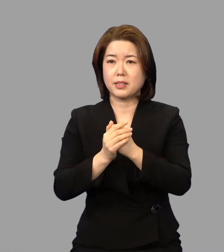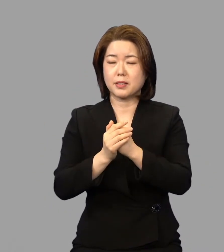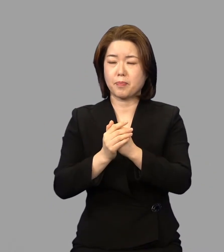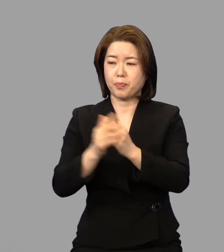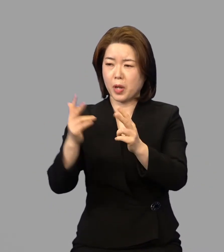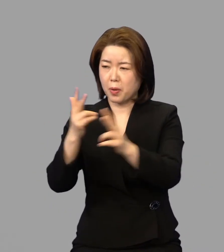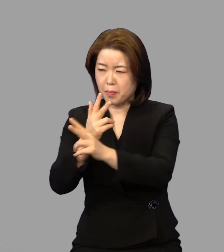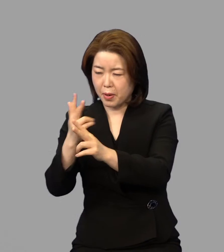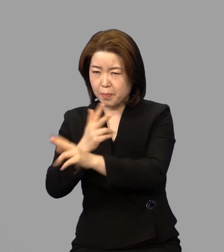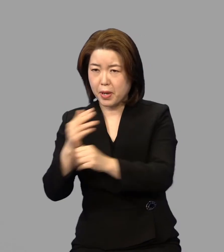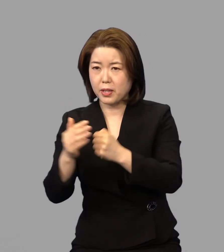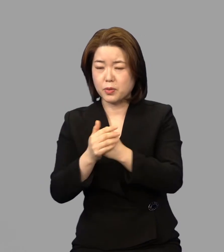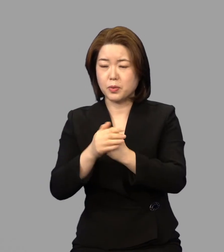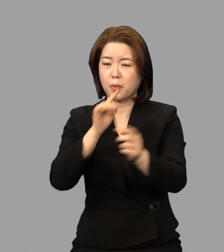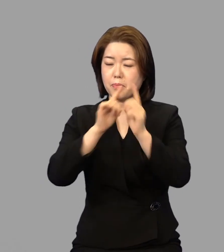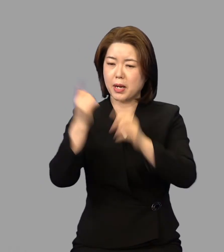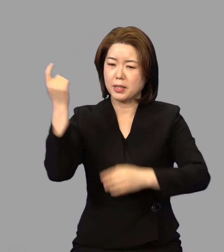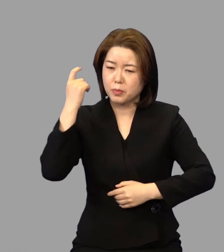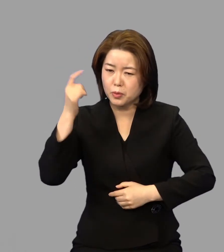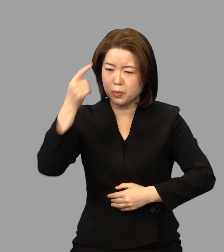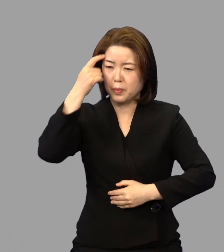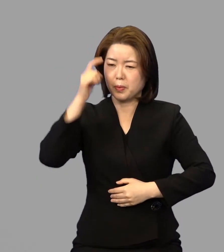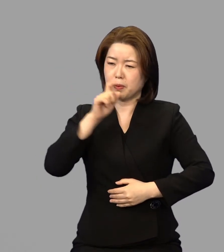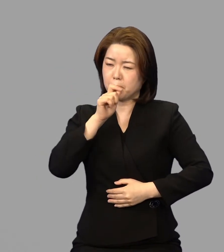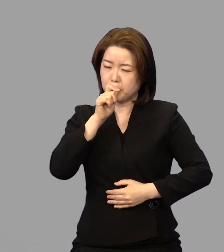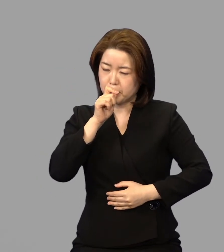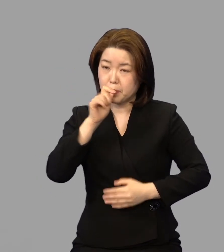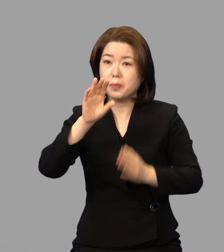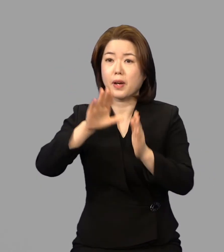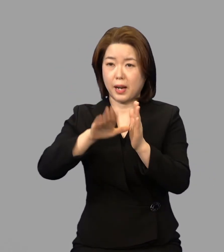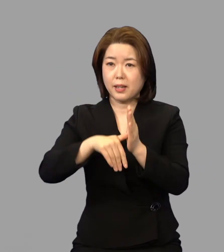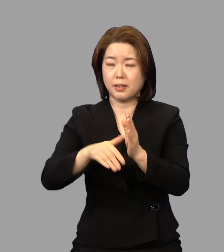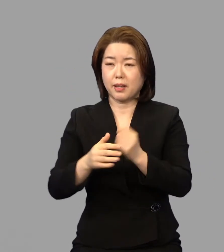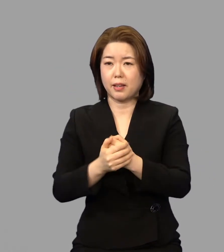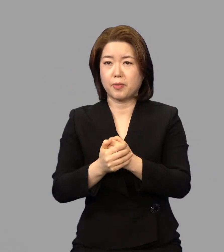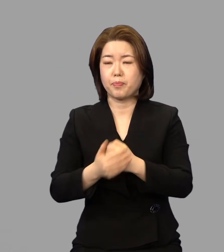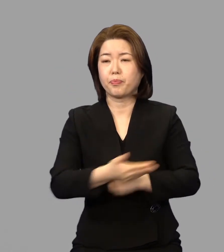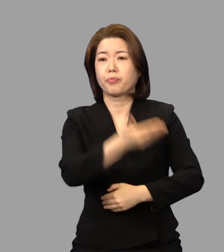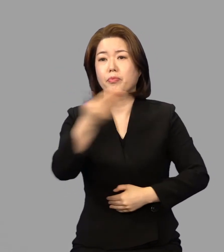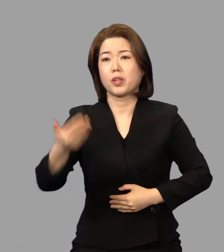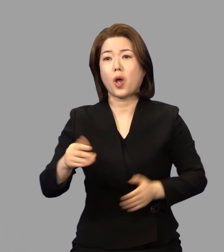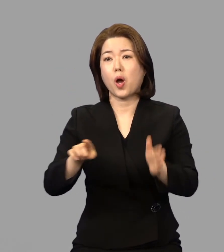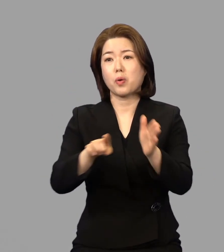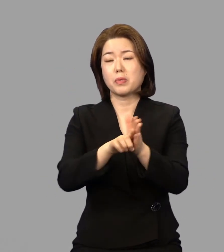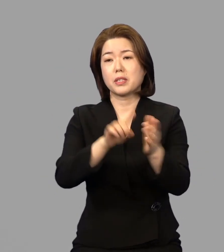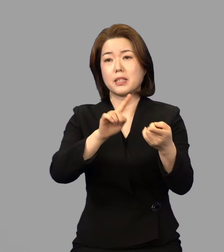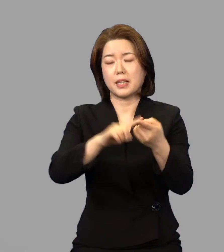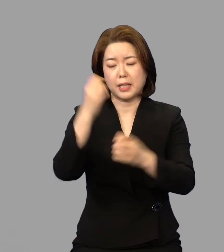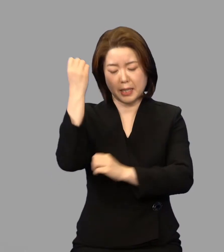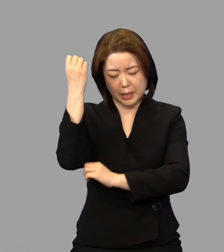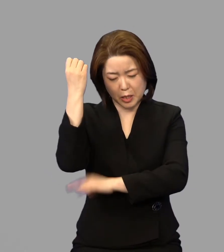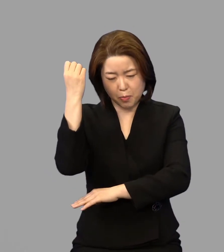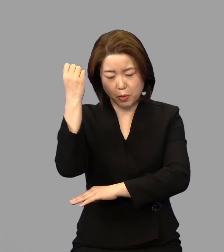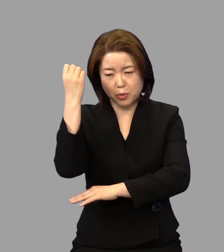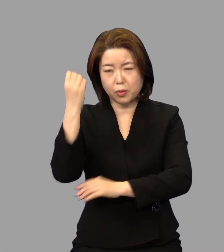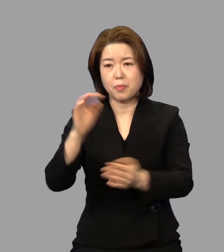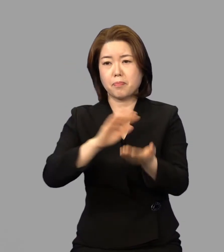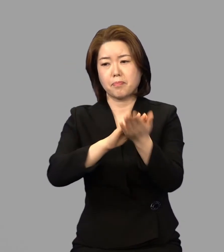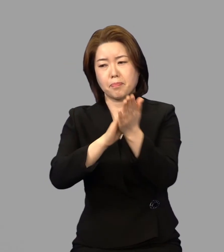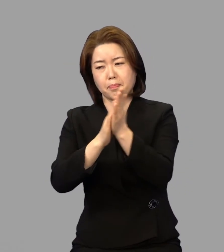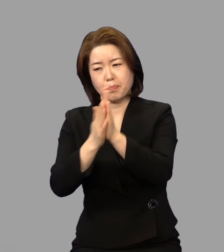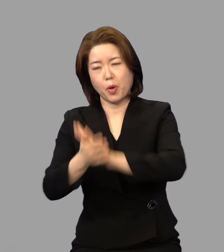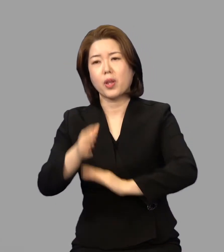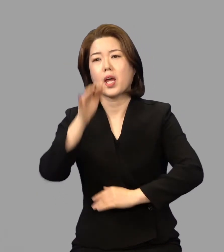매주 말씀을 듣고 묵상하는 중에 여러분의 신앙 자체에 근본적인 변화가 있기를